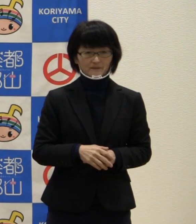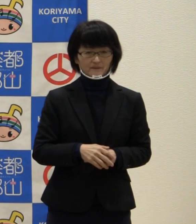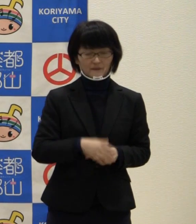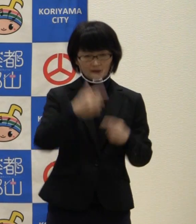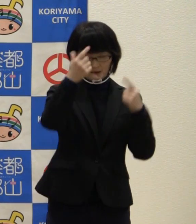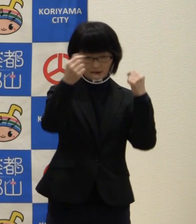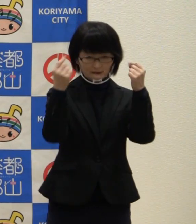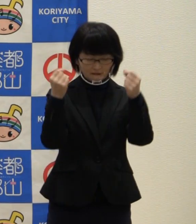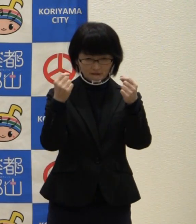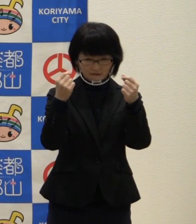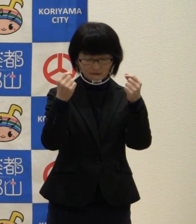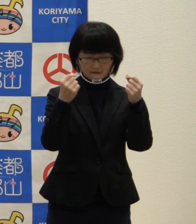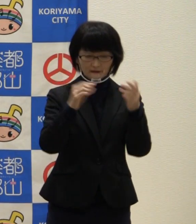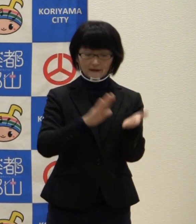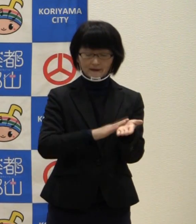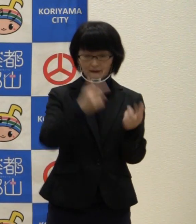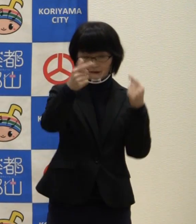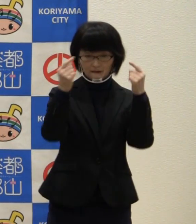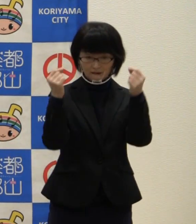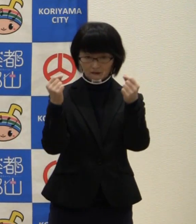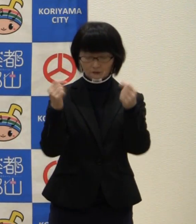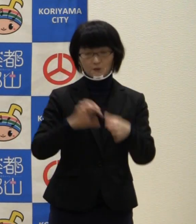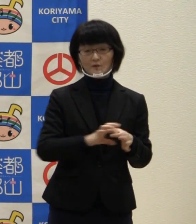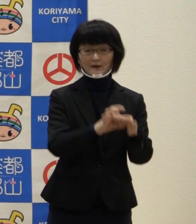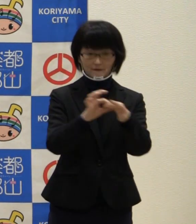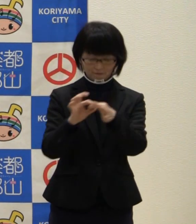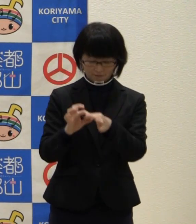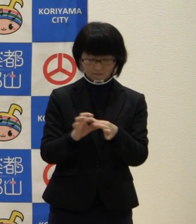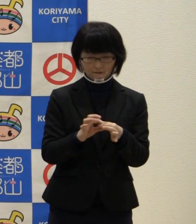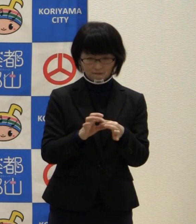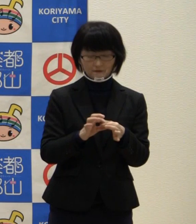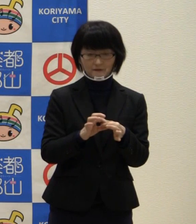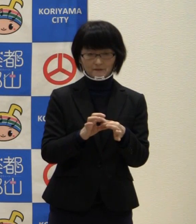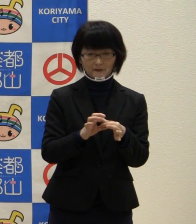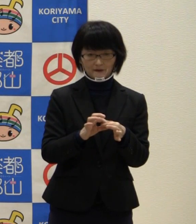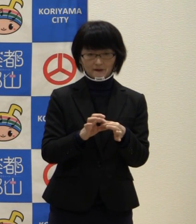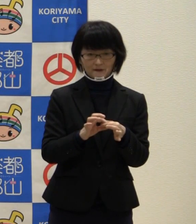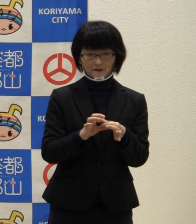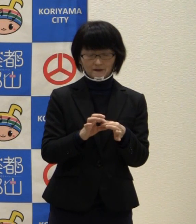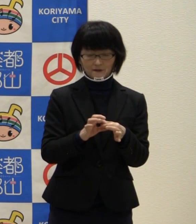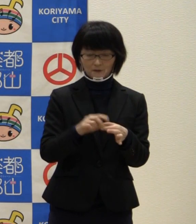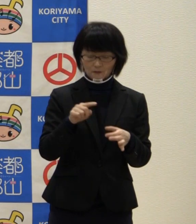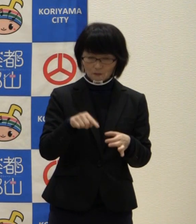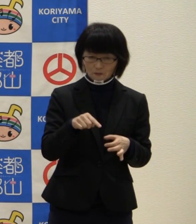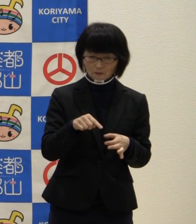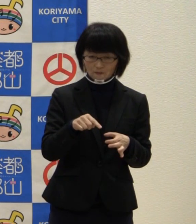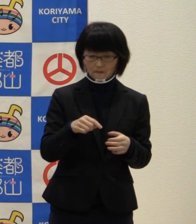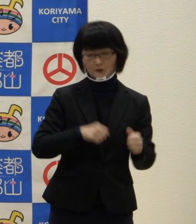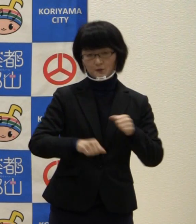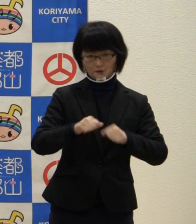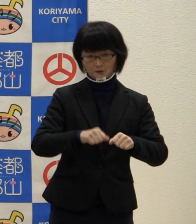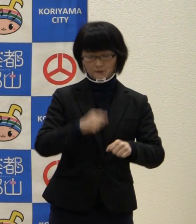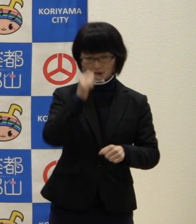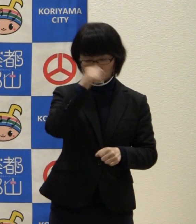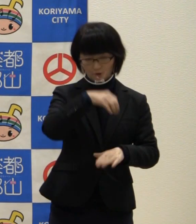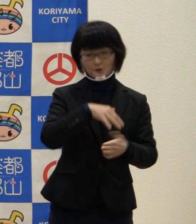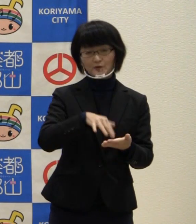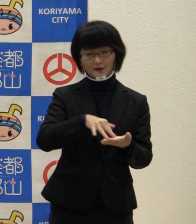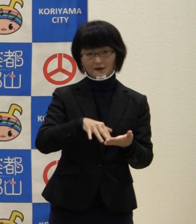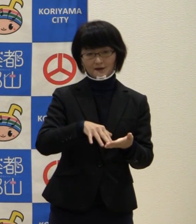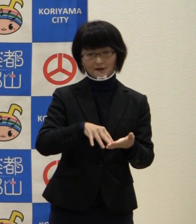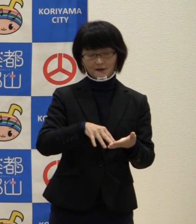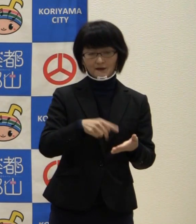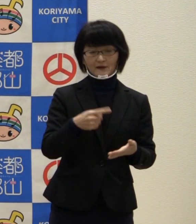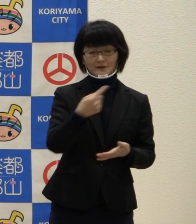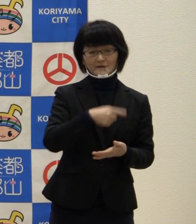と先般協定を結ばせていただきました。でその予算内容でございます。